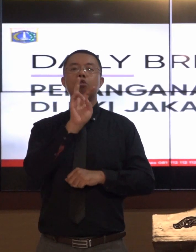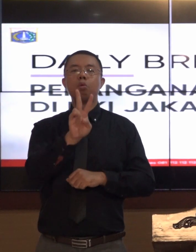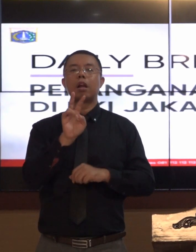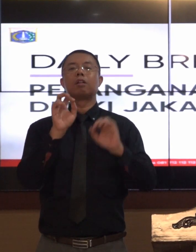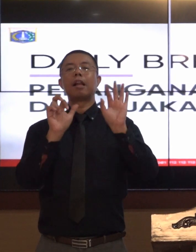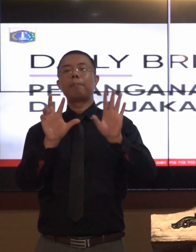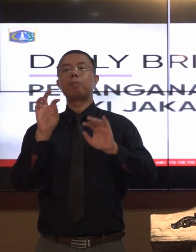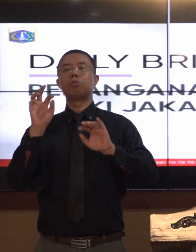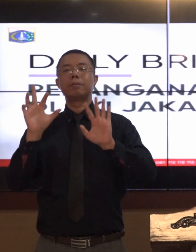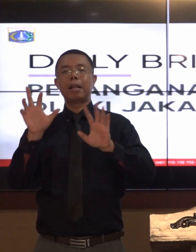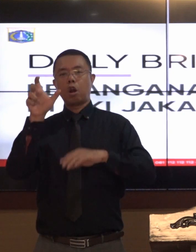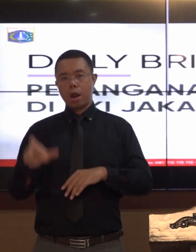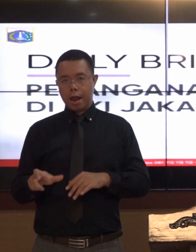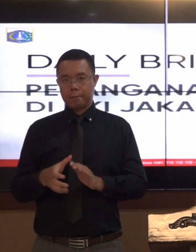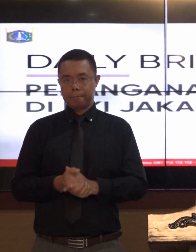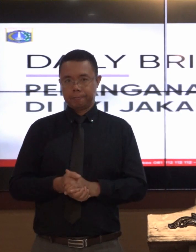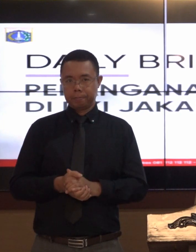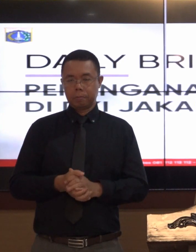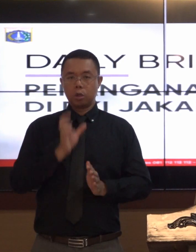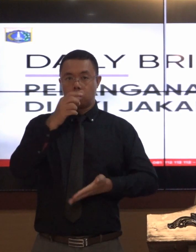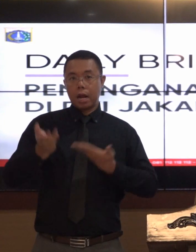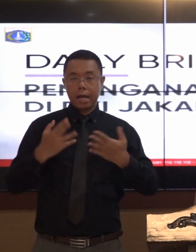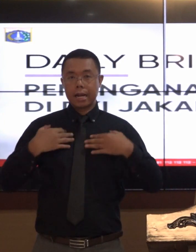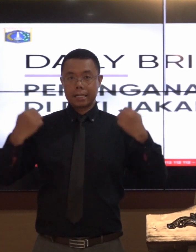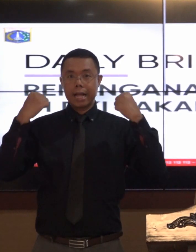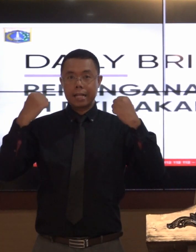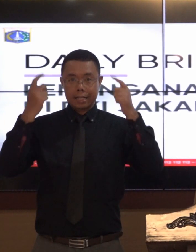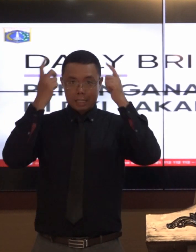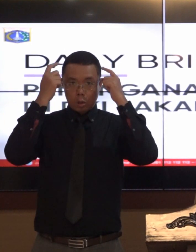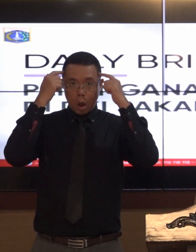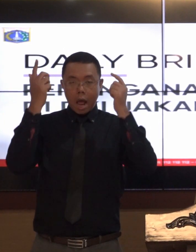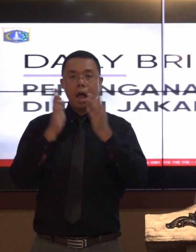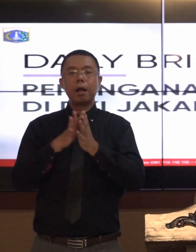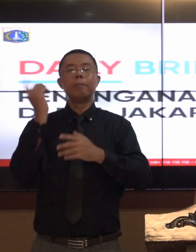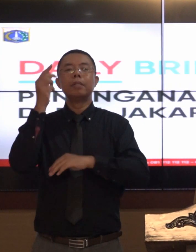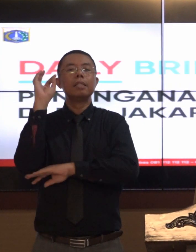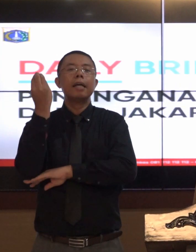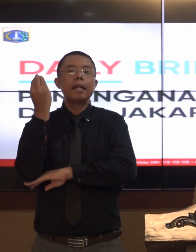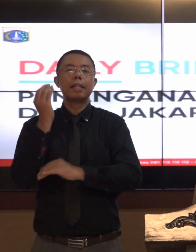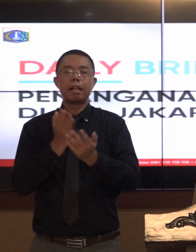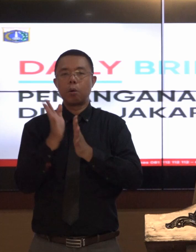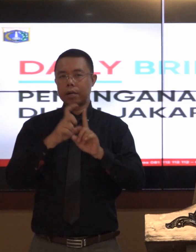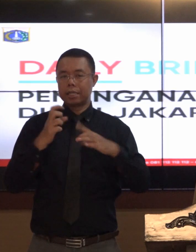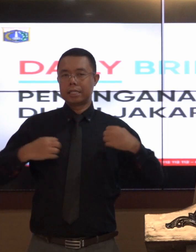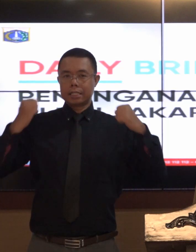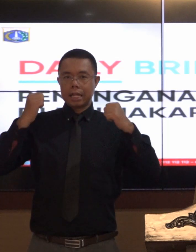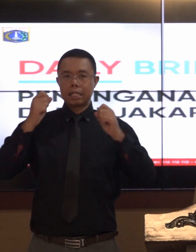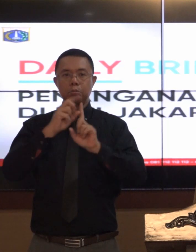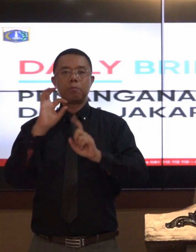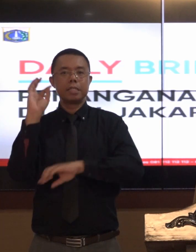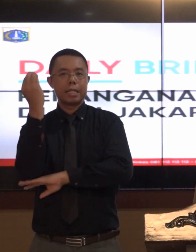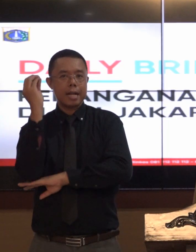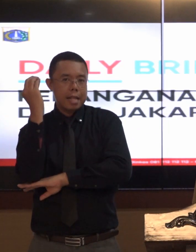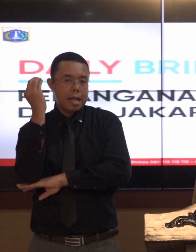2289 Hai untuk layanan kesehatan jiwa Pemprov DKI Jakarta melalui Dinas Kesehatan Provinsi